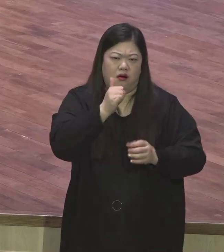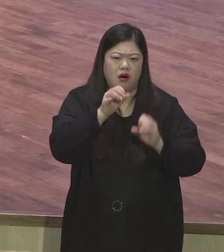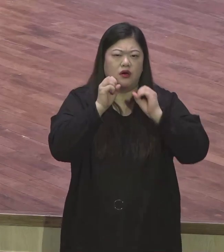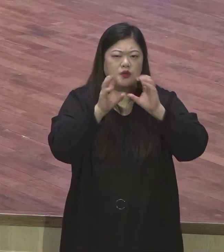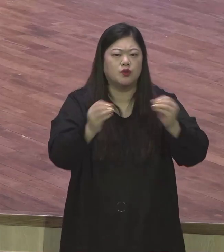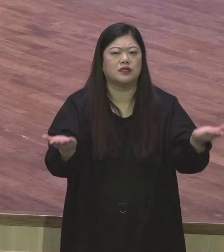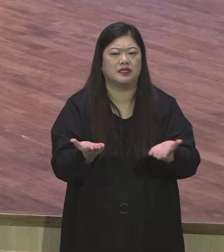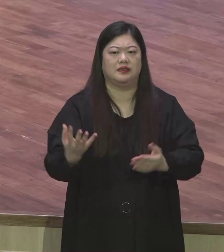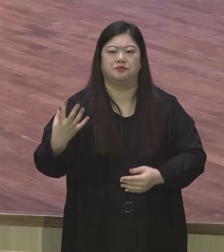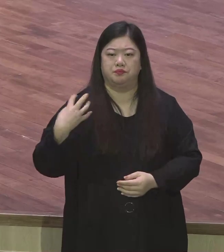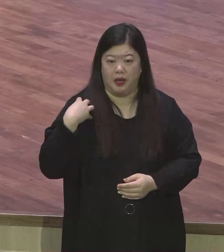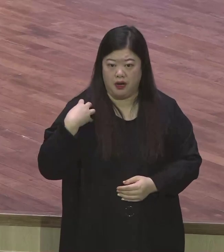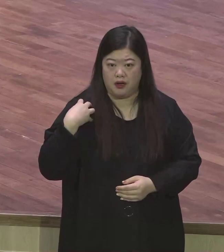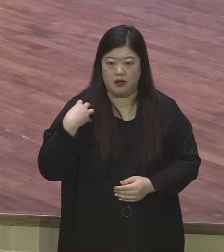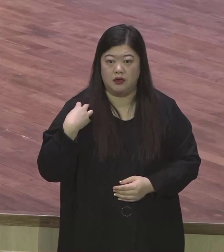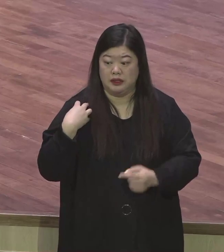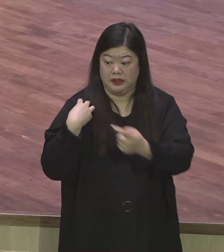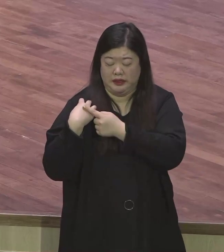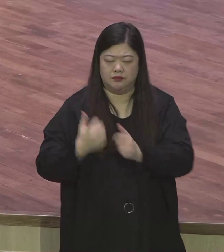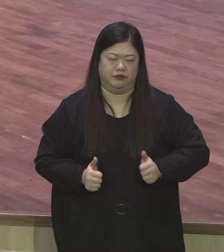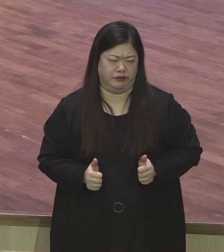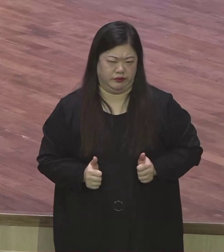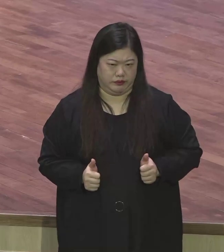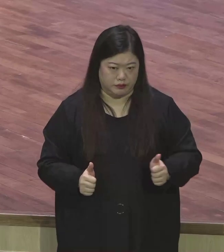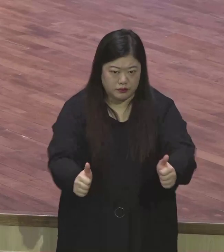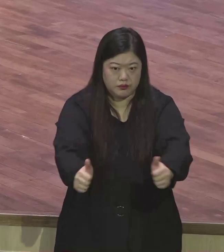일을 하며 내 직무를 다하라.